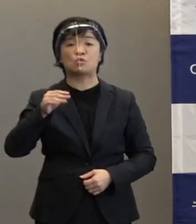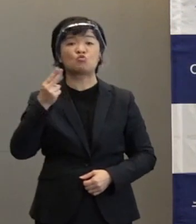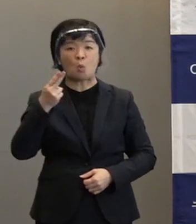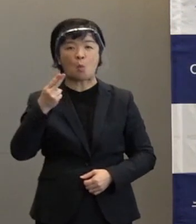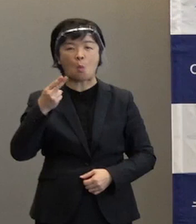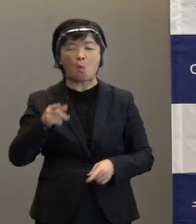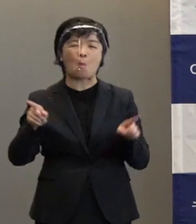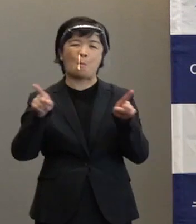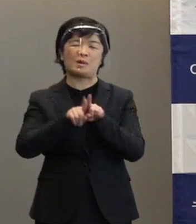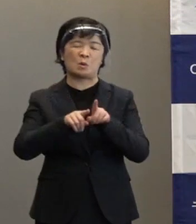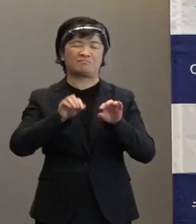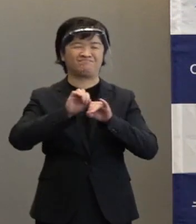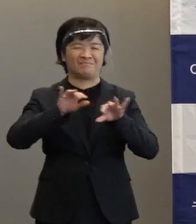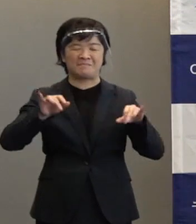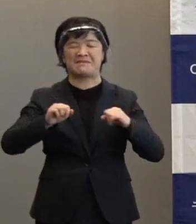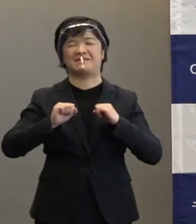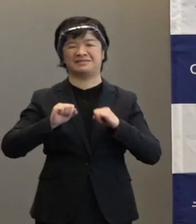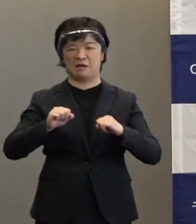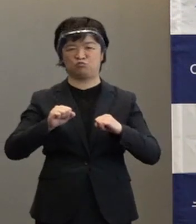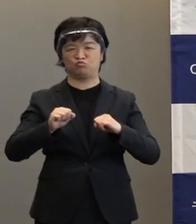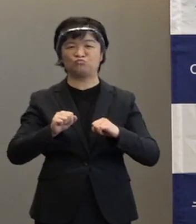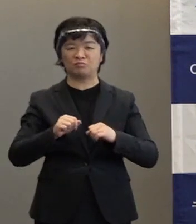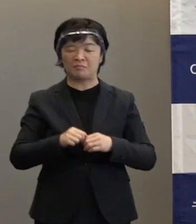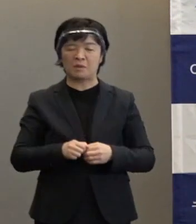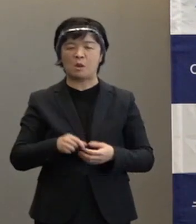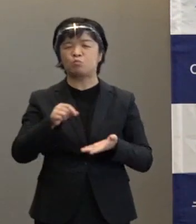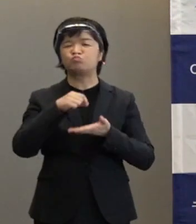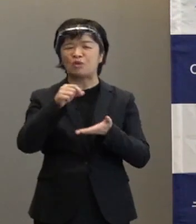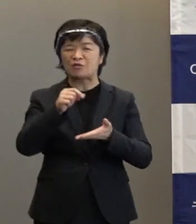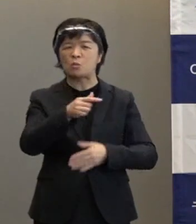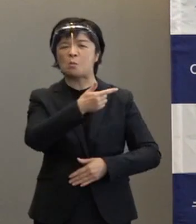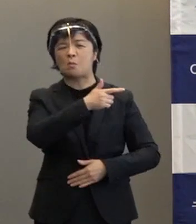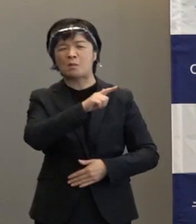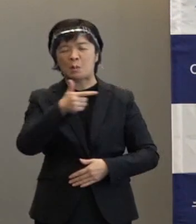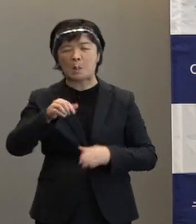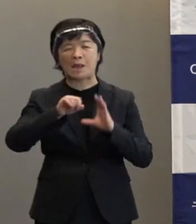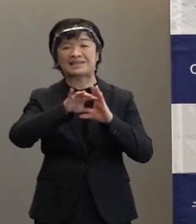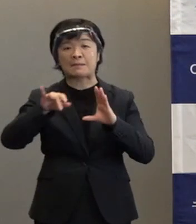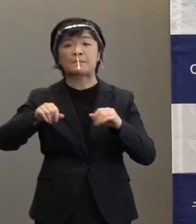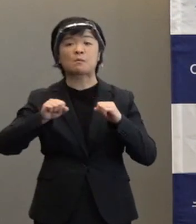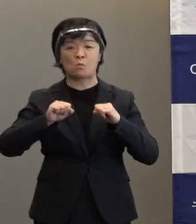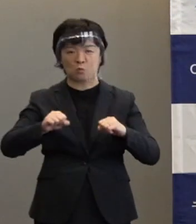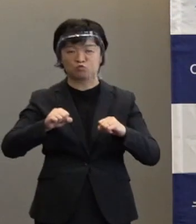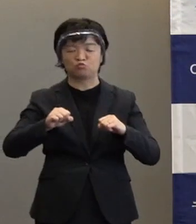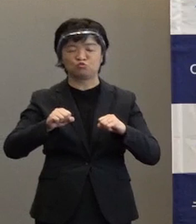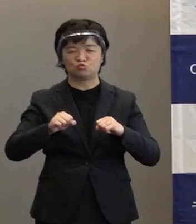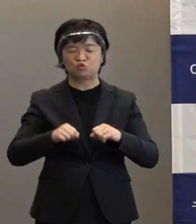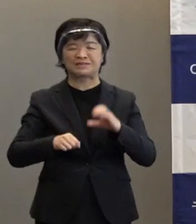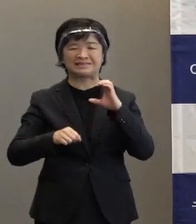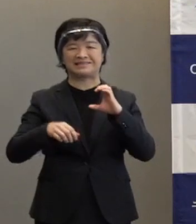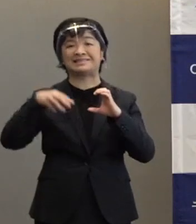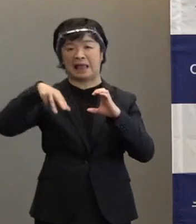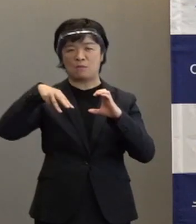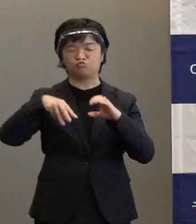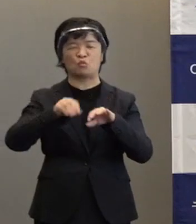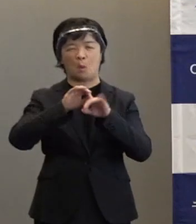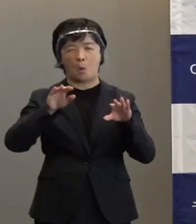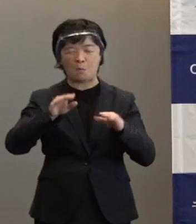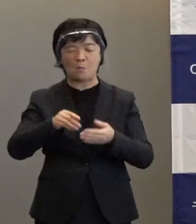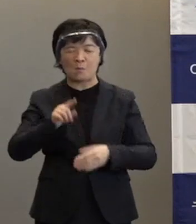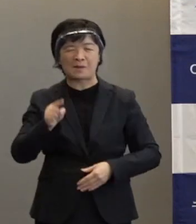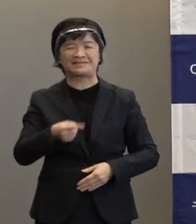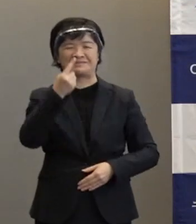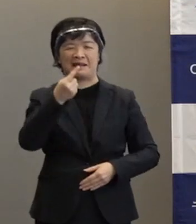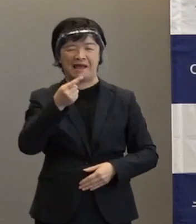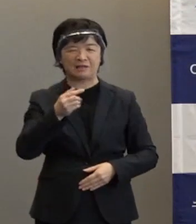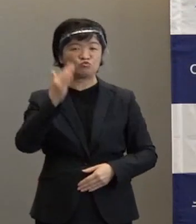店でのポスター掲示やノベルティープレゼントキャンペーンの実施のほか、コラボ CM の放映などを通じて黒アヒージョを盛り